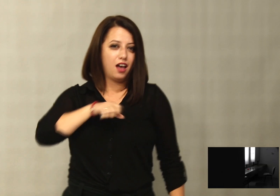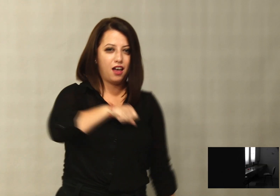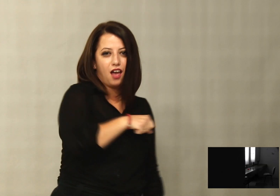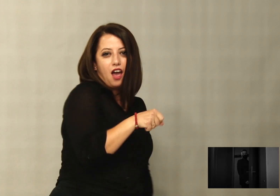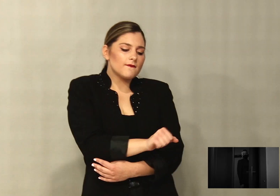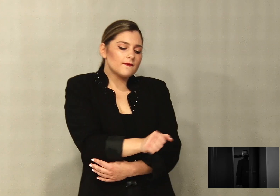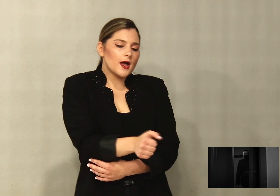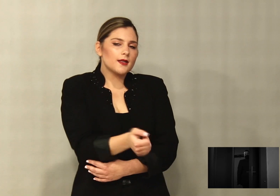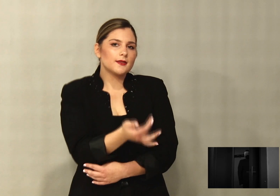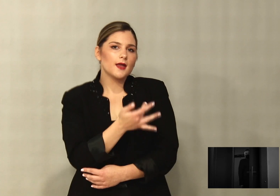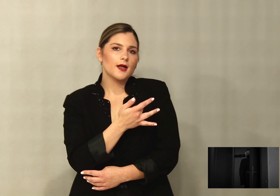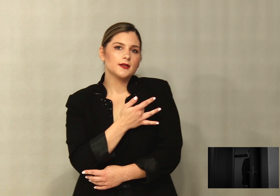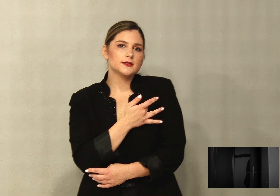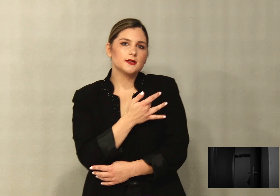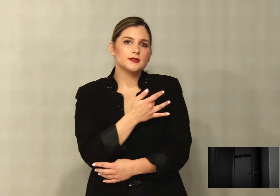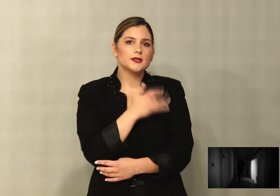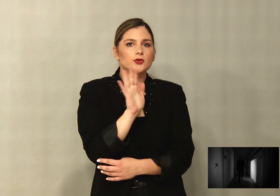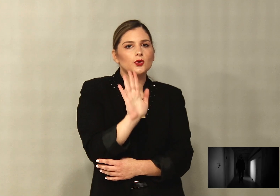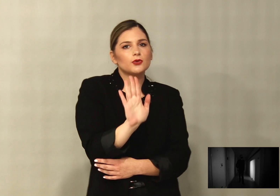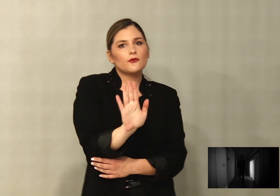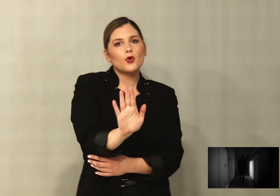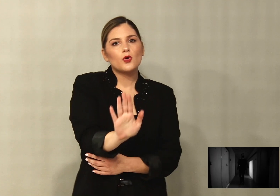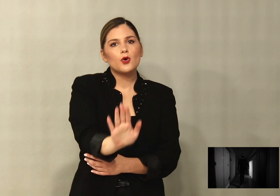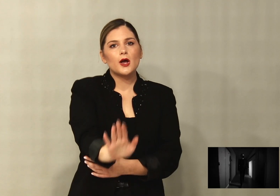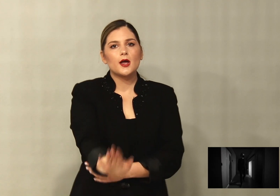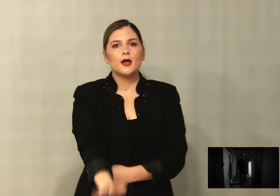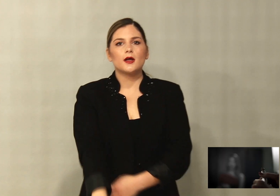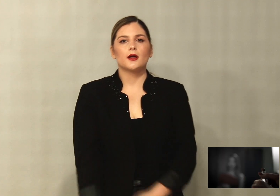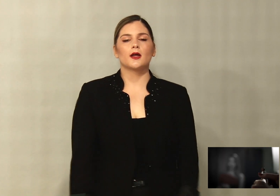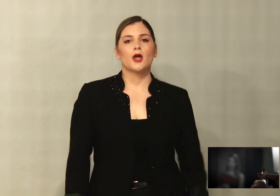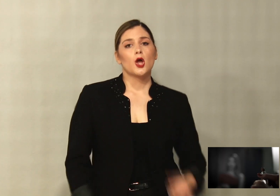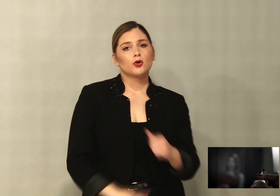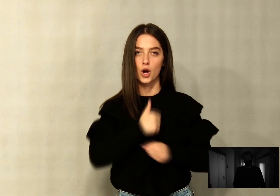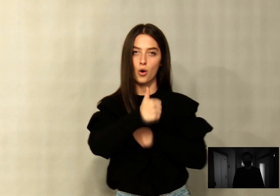podotvorena vratata na srce to tvoje.